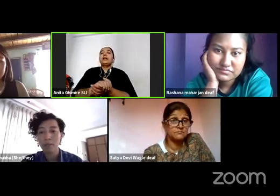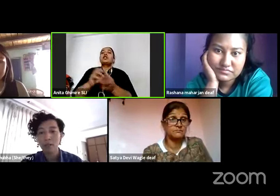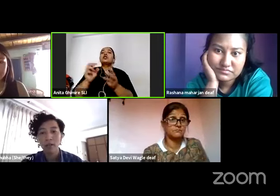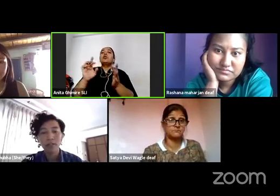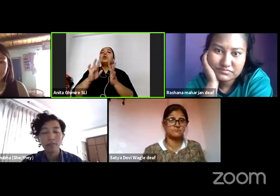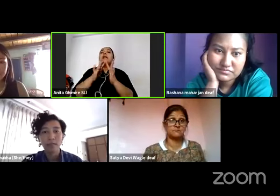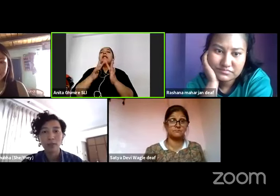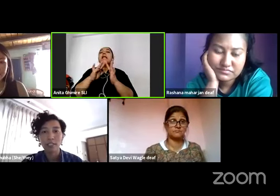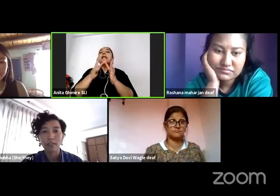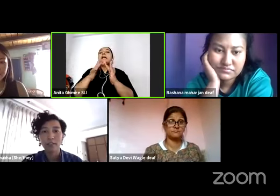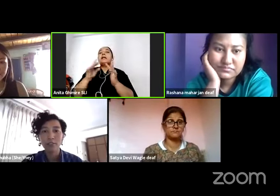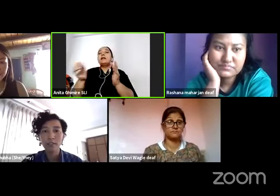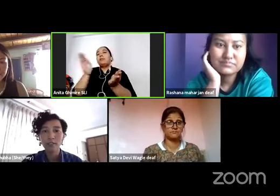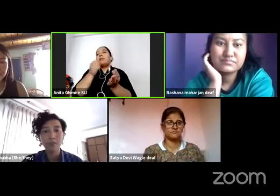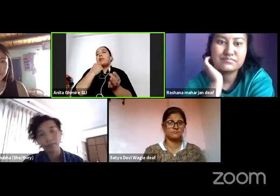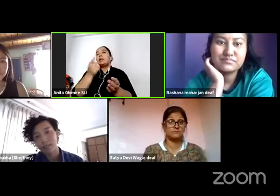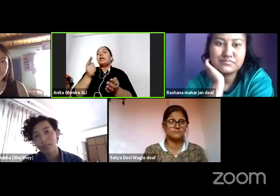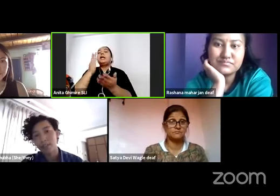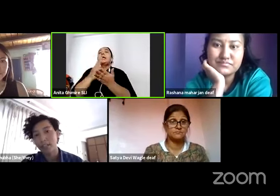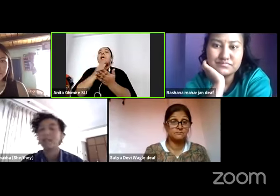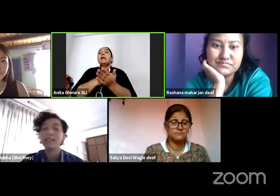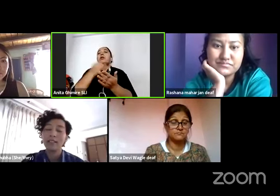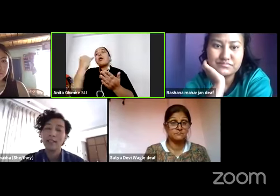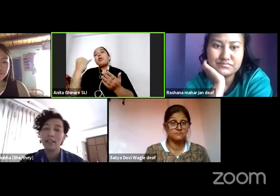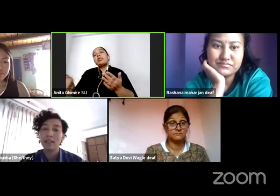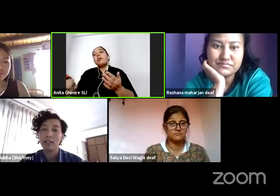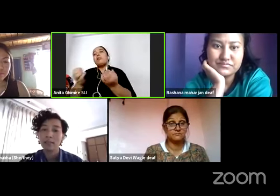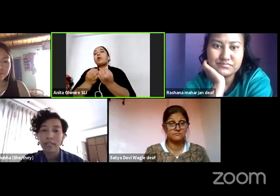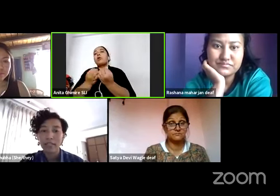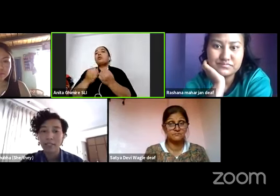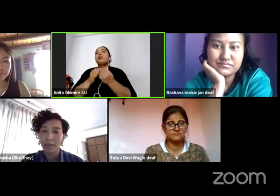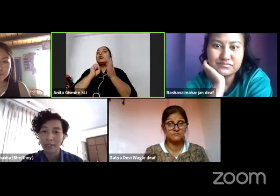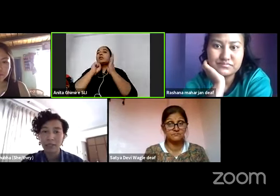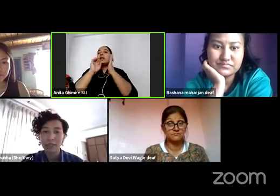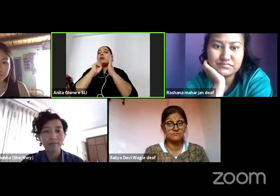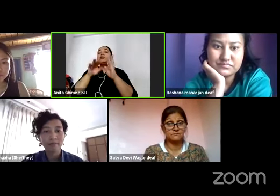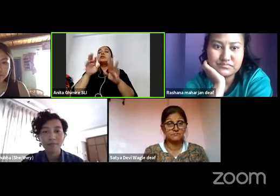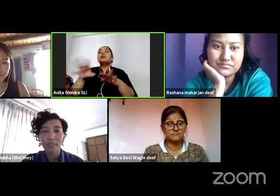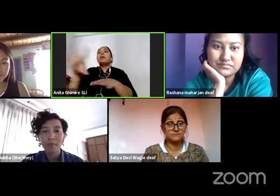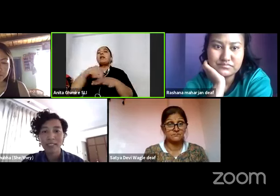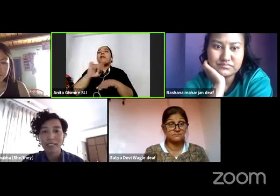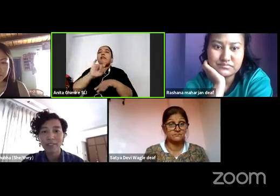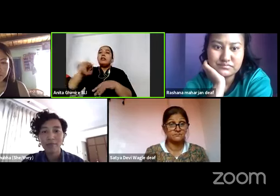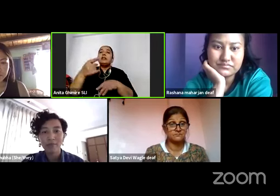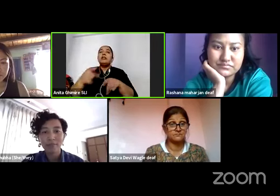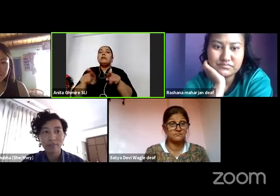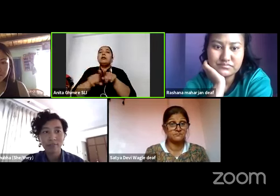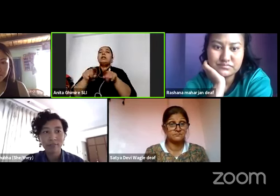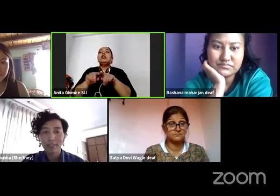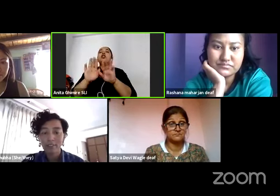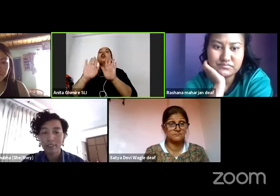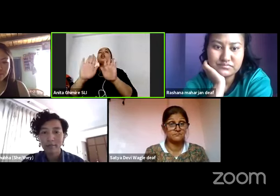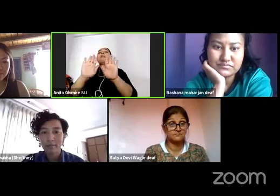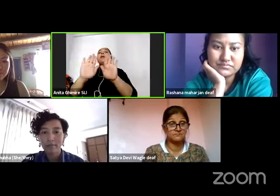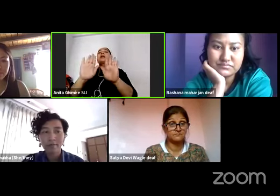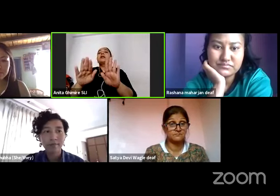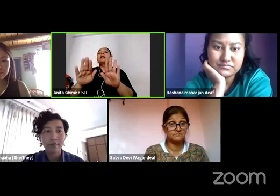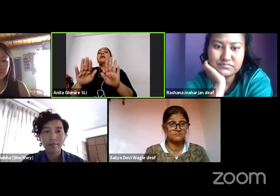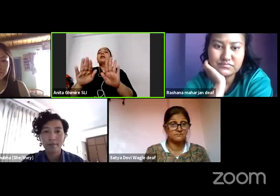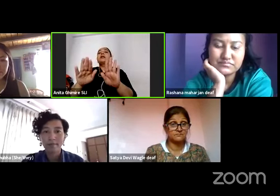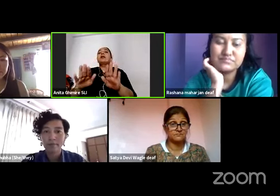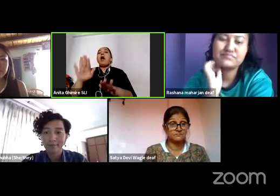कार्यक्रम अन्त्य भएको घोषणा गर्छु र सबैलाई फेरि पनि धन्यवाद आइदिनु भएकोमा। नमस्कार,